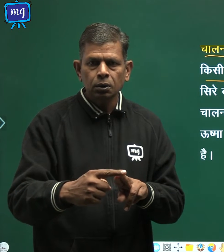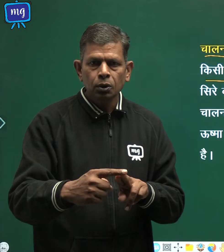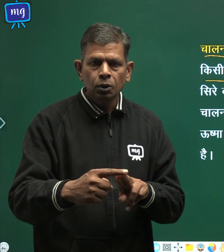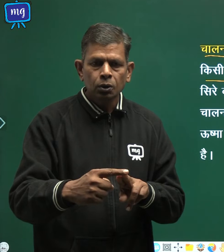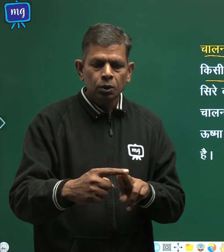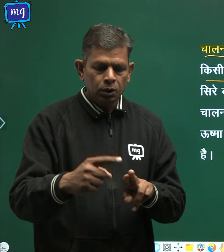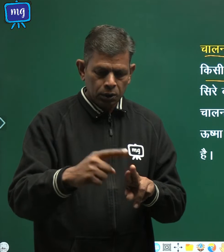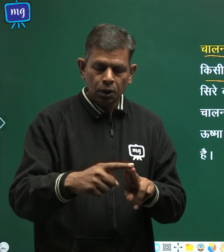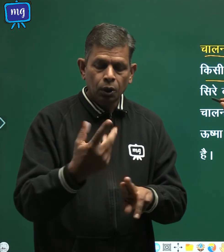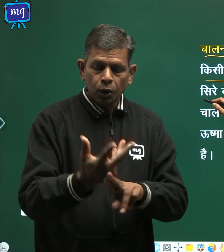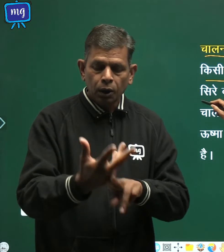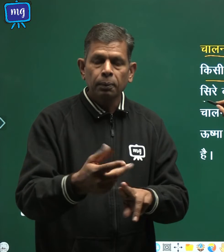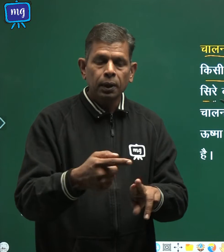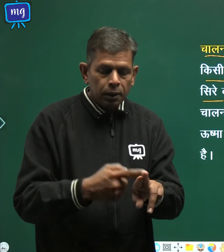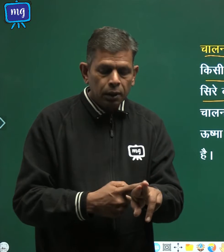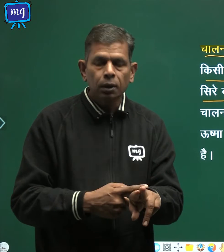ठंडे सिरे की ओर